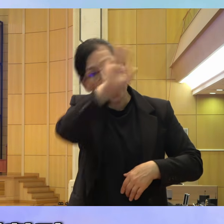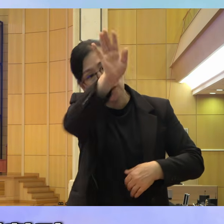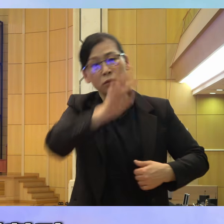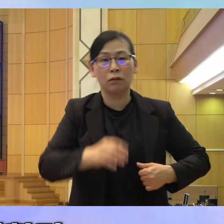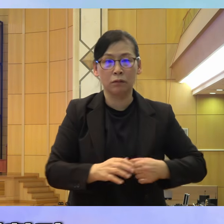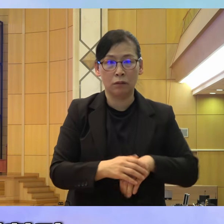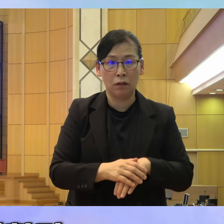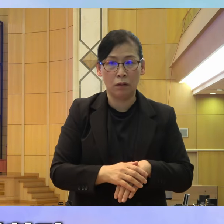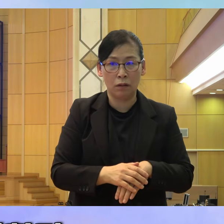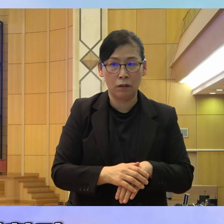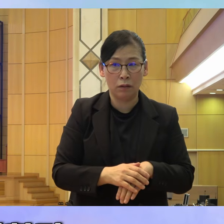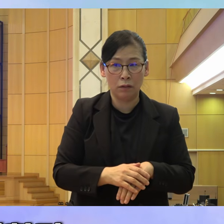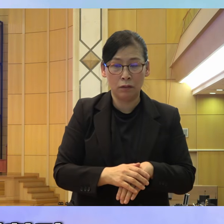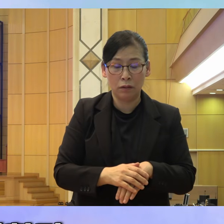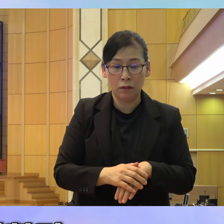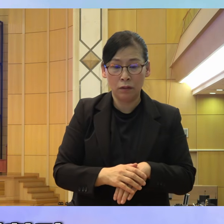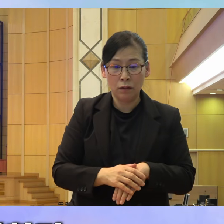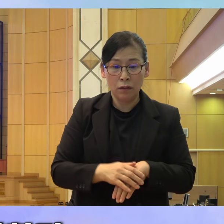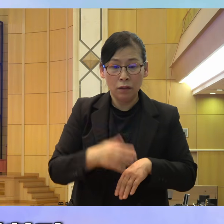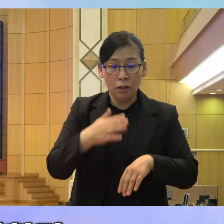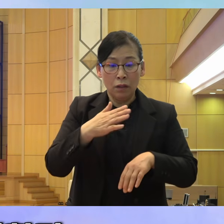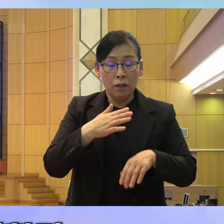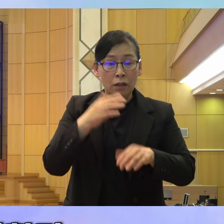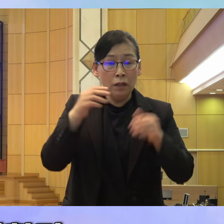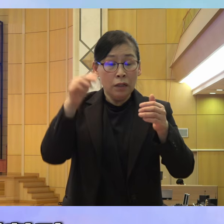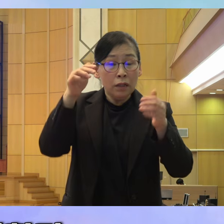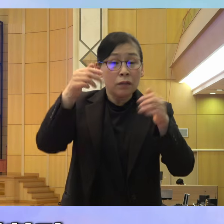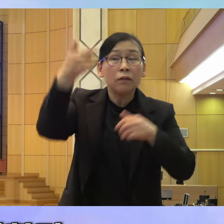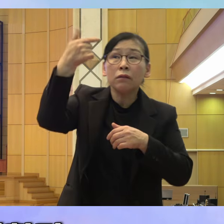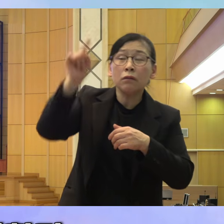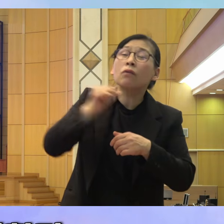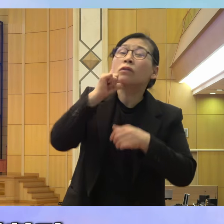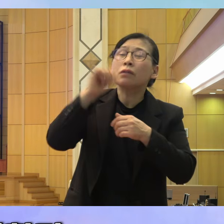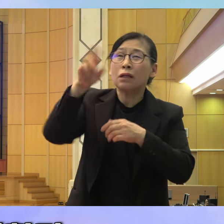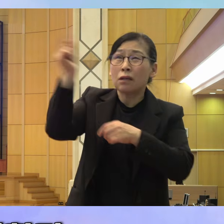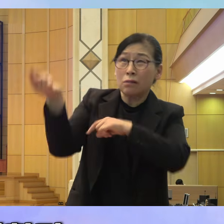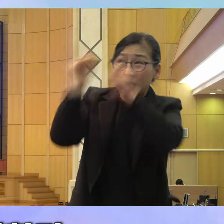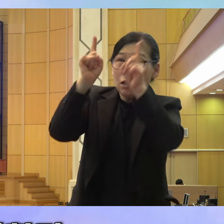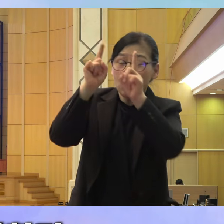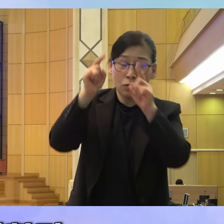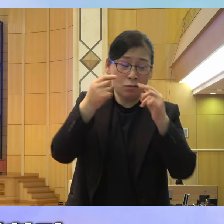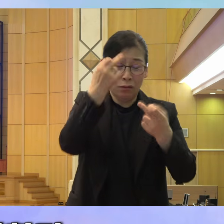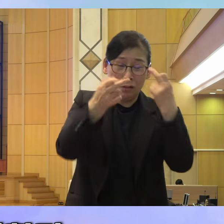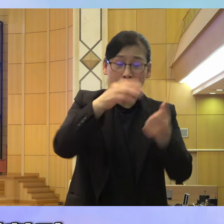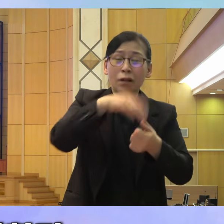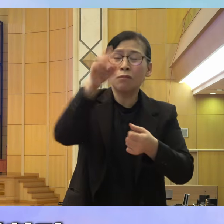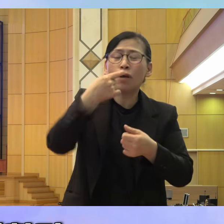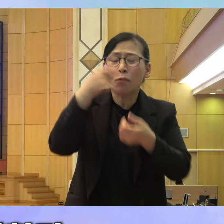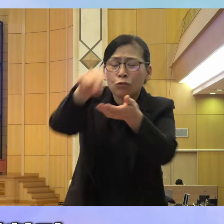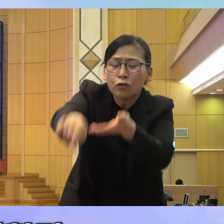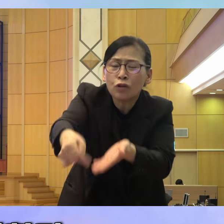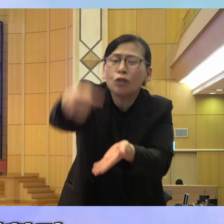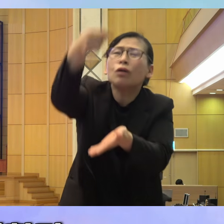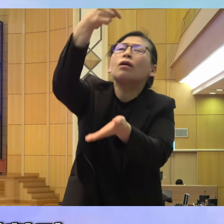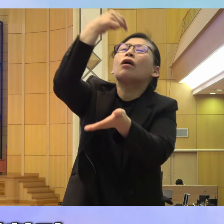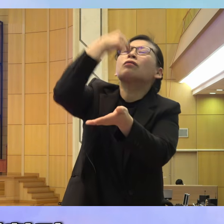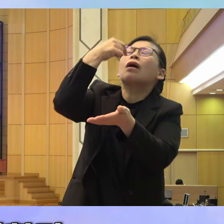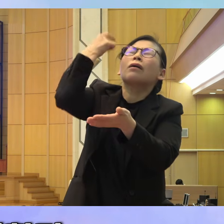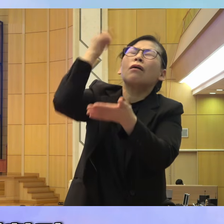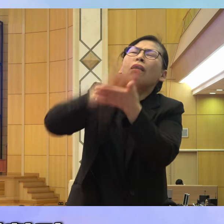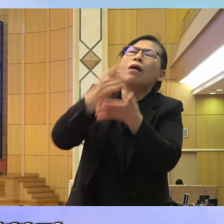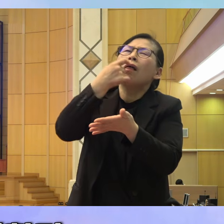불러이다 아버지 아브라함이여, 나를 긍휼해서 나사를 보내어 그 손가락 끝에 물을 찍어 내 혀를 서늘하게 하소서. 내가 이 불꽃